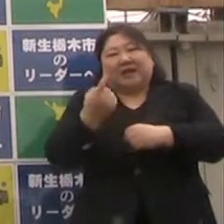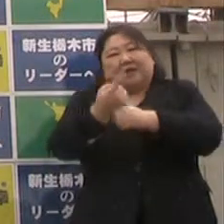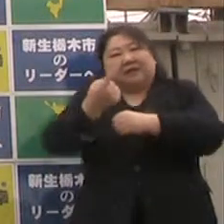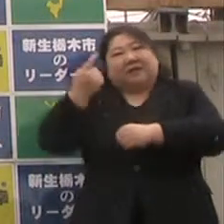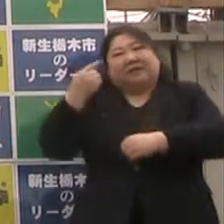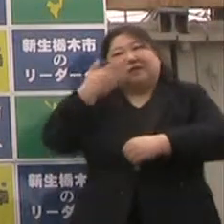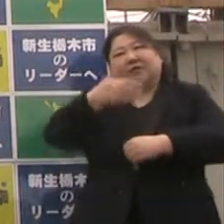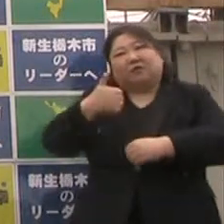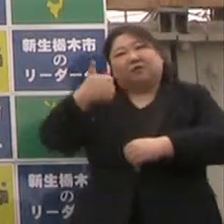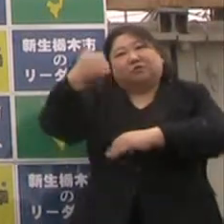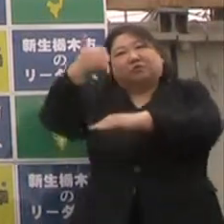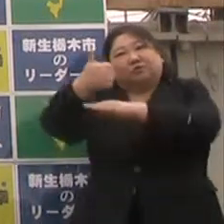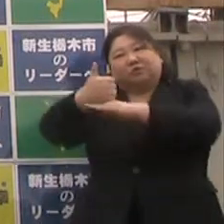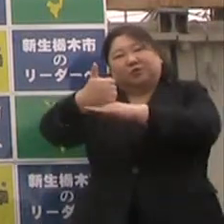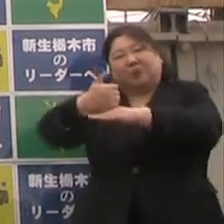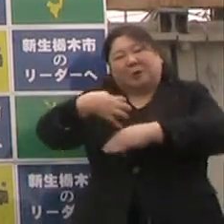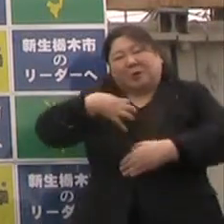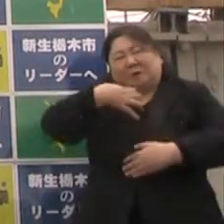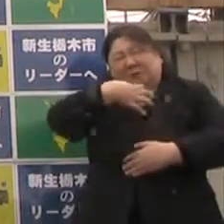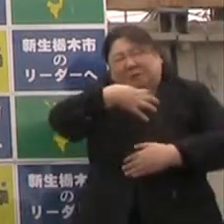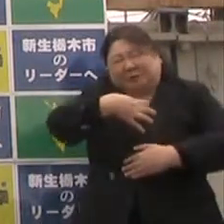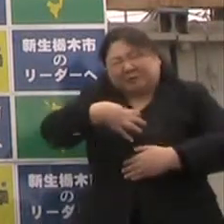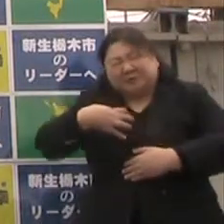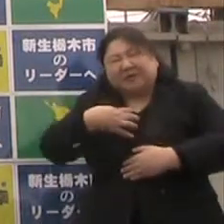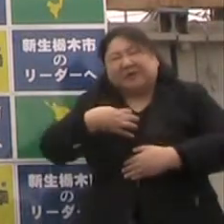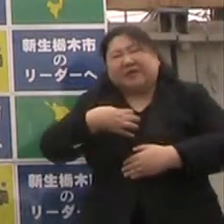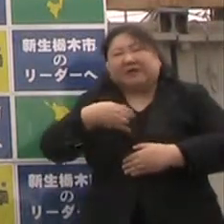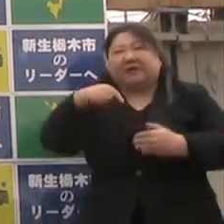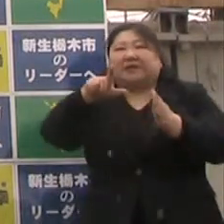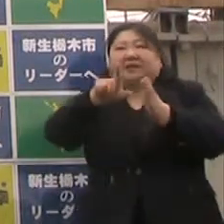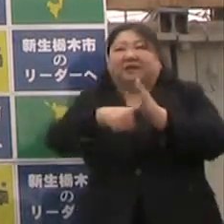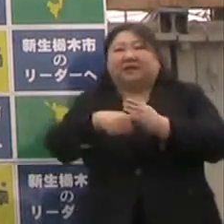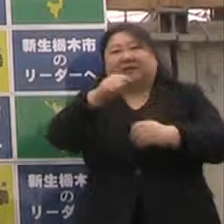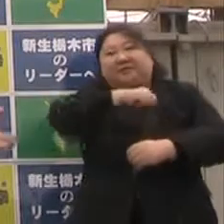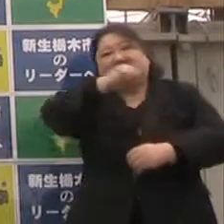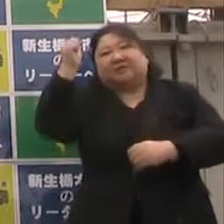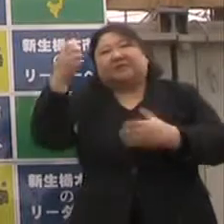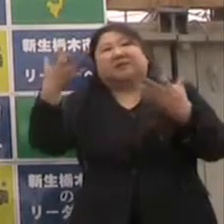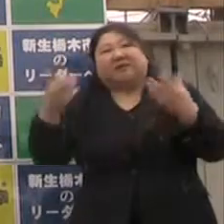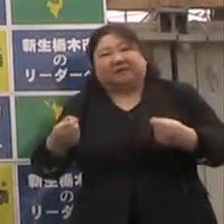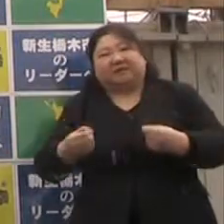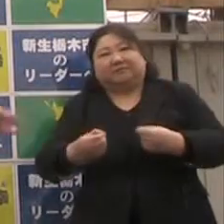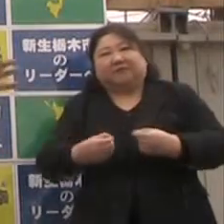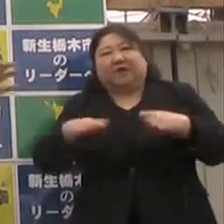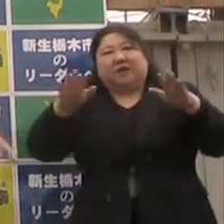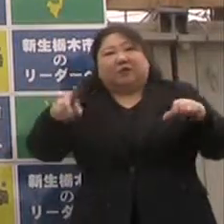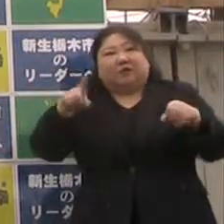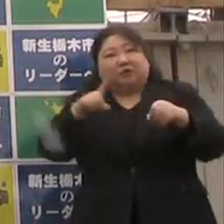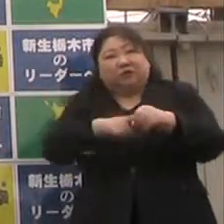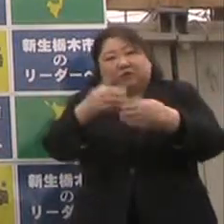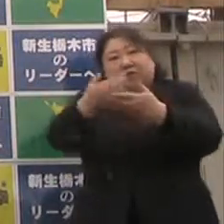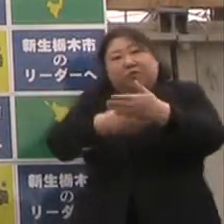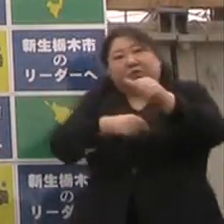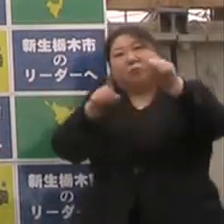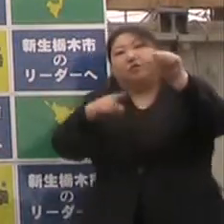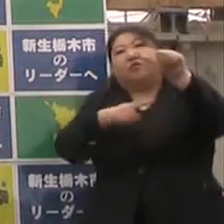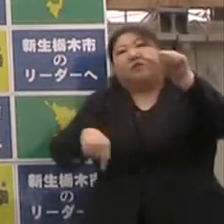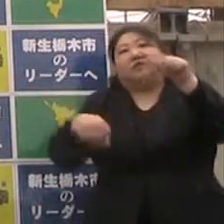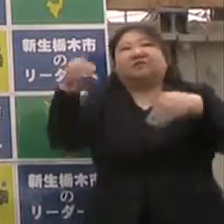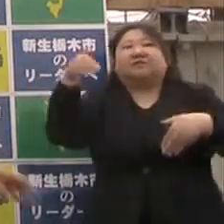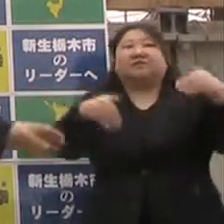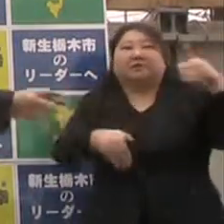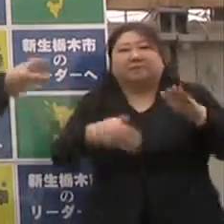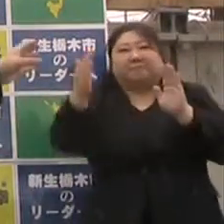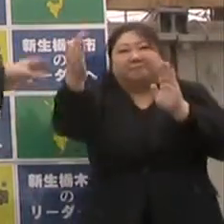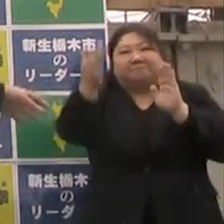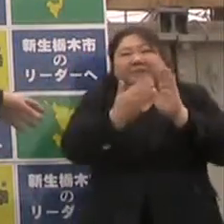い衆議院選と一緒の中の戦いを制しました。今年は残りの5人が全部今年選挙なんです。